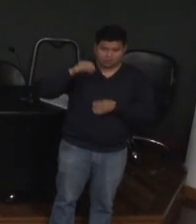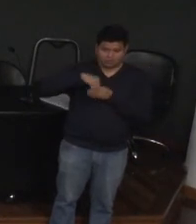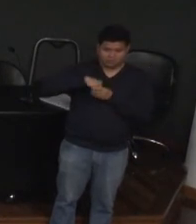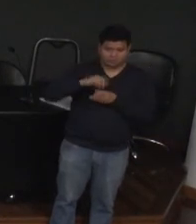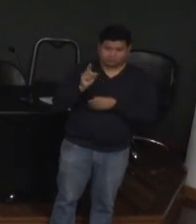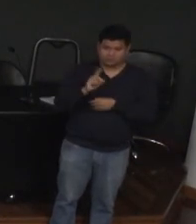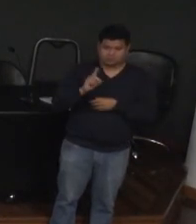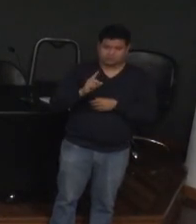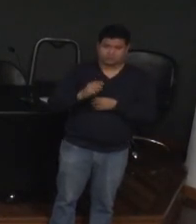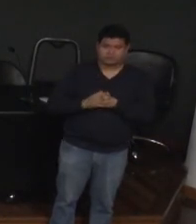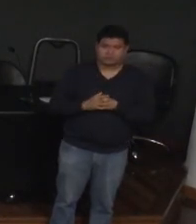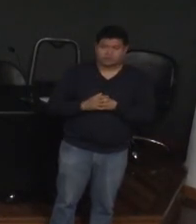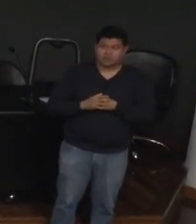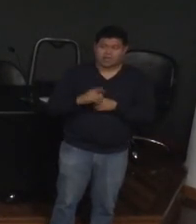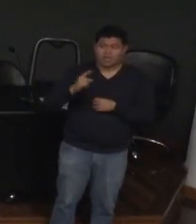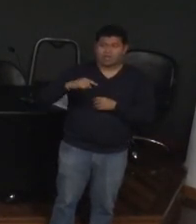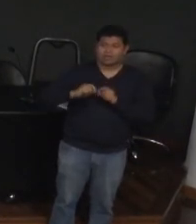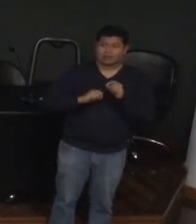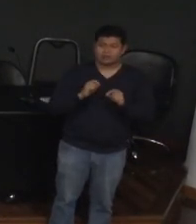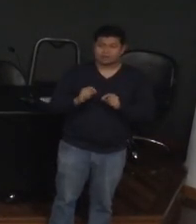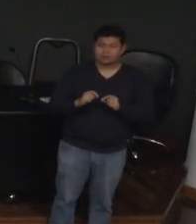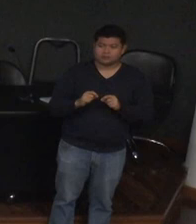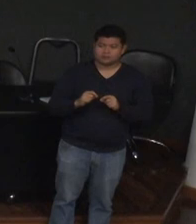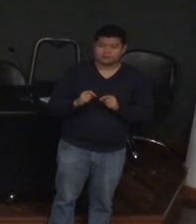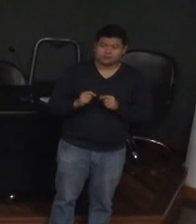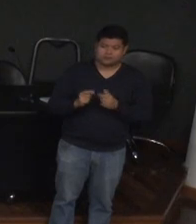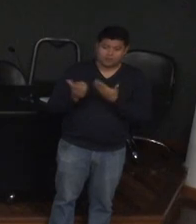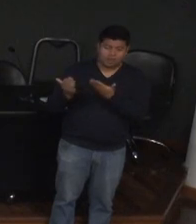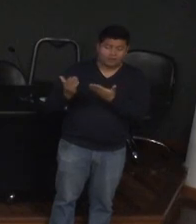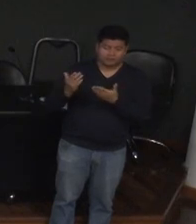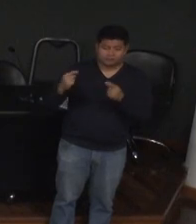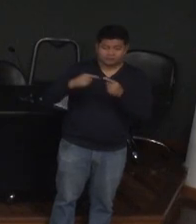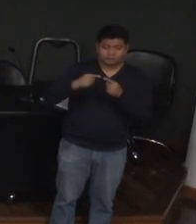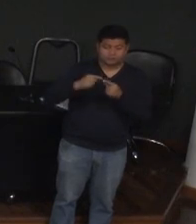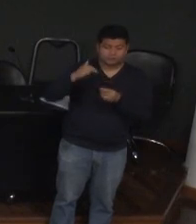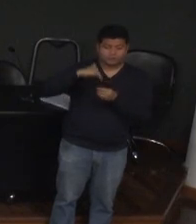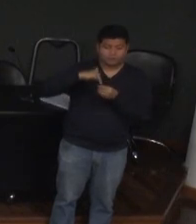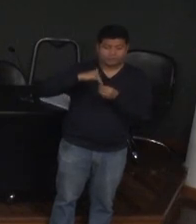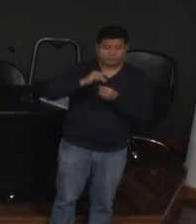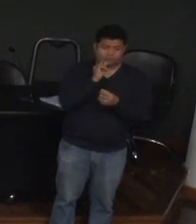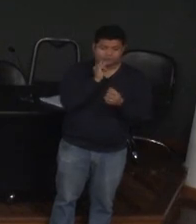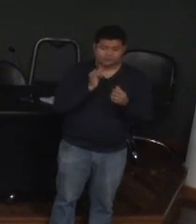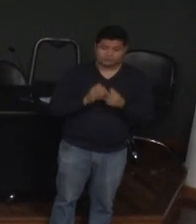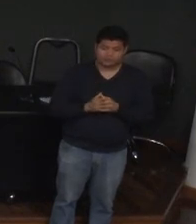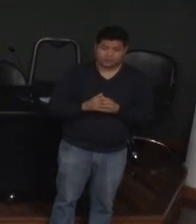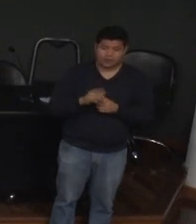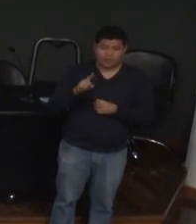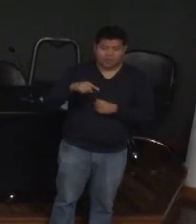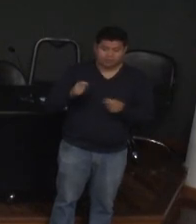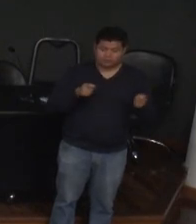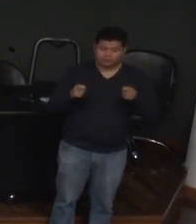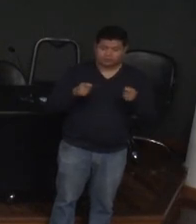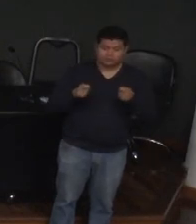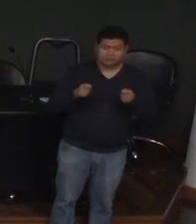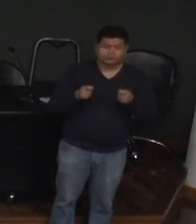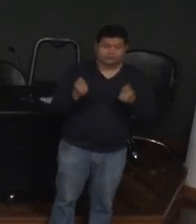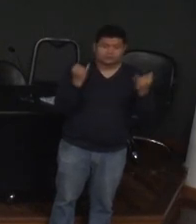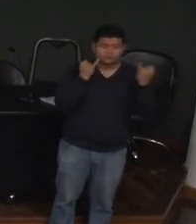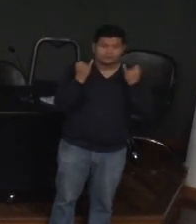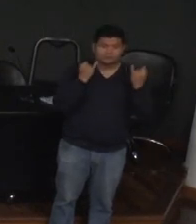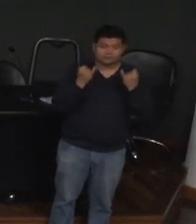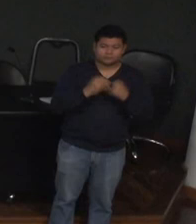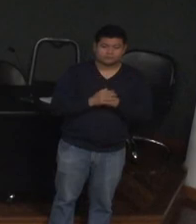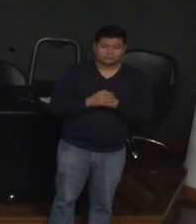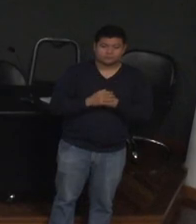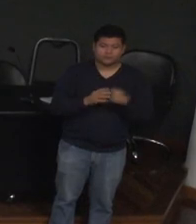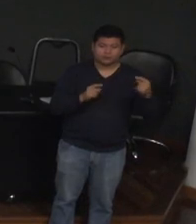né? Do controlador é aquele, nesse caso é o município, né? Aquele que controla o dado. Sendo aplicável às sanções do